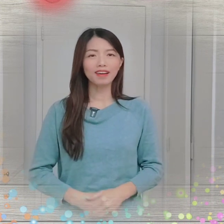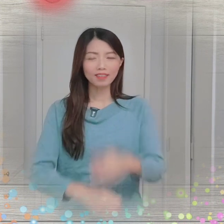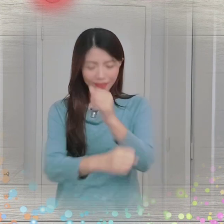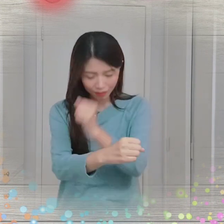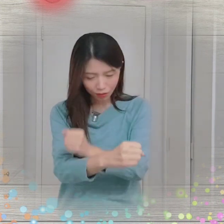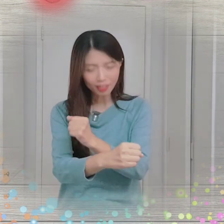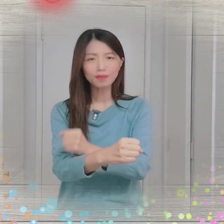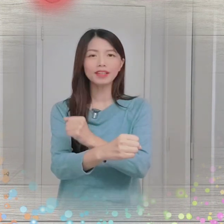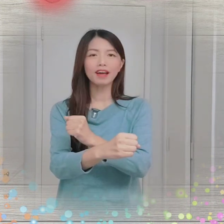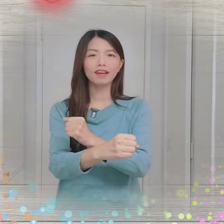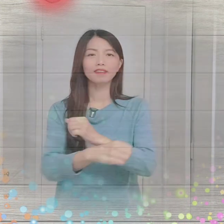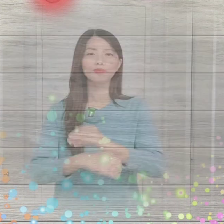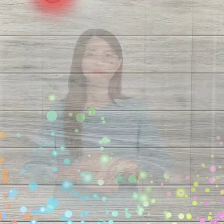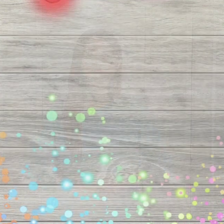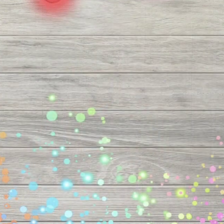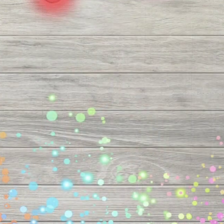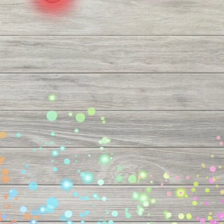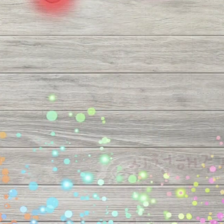됩니다. 수고하셨습니다.